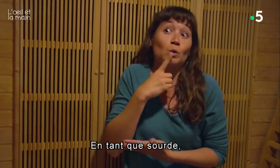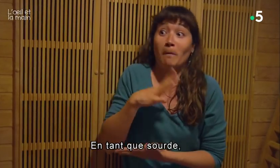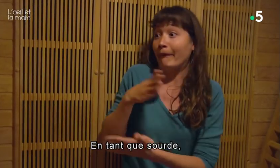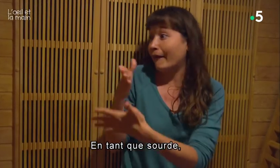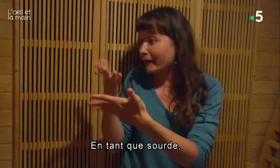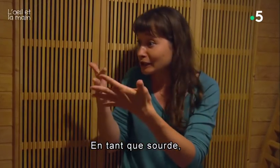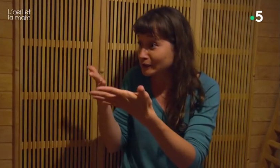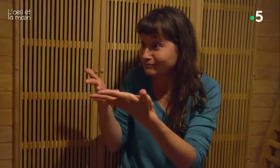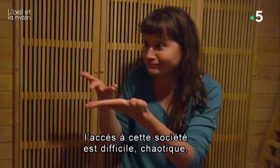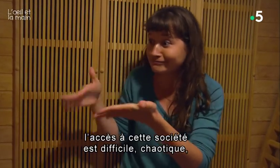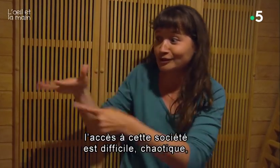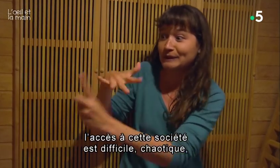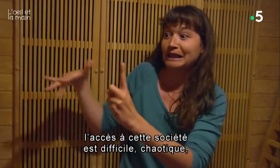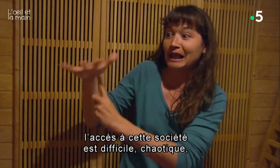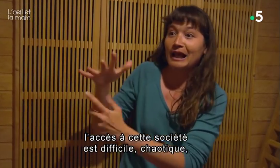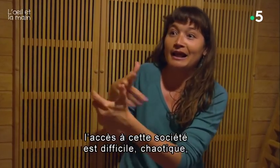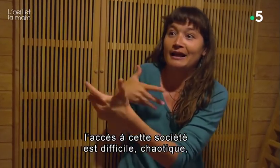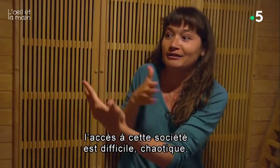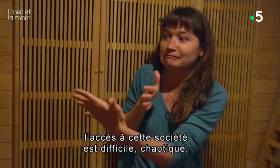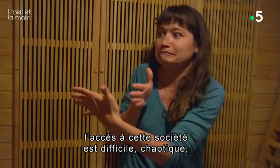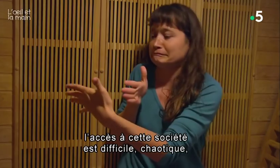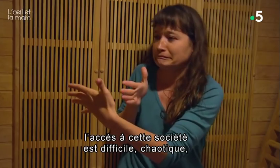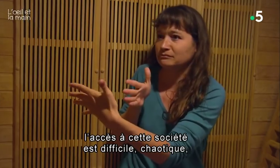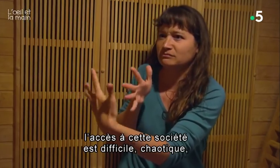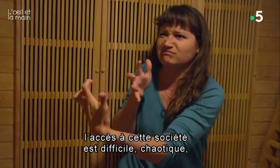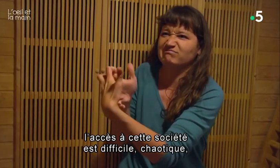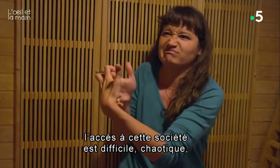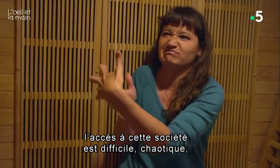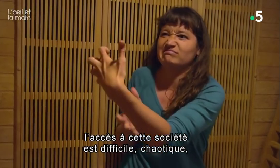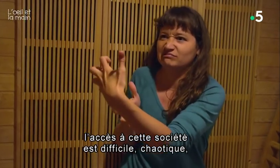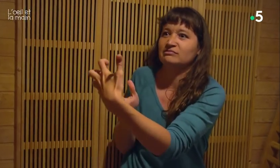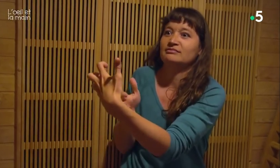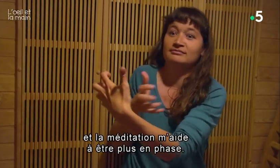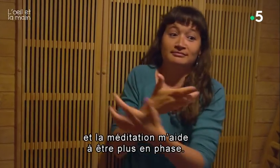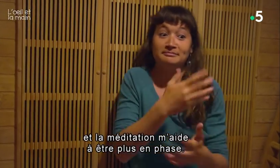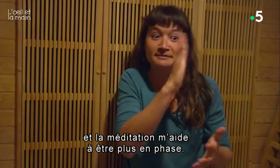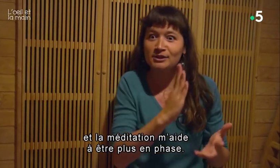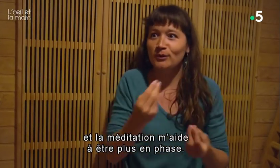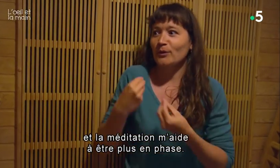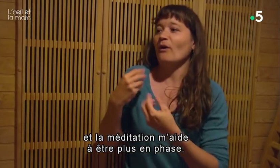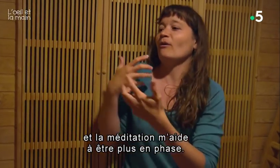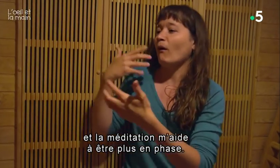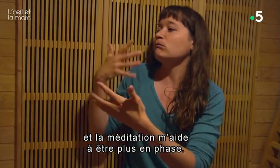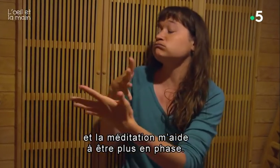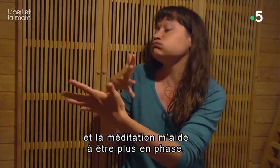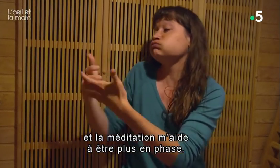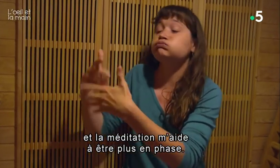En tant que sourde, l'accès à cette société est difficile, chaotique. Et la méditation m'aide à être plus en phase.